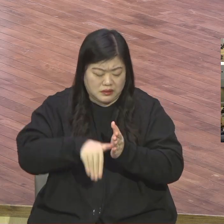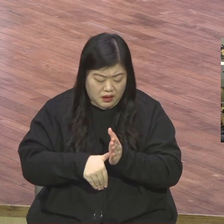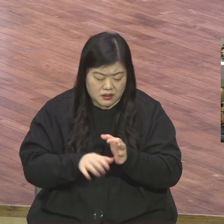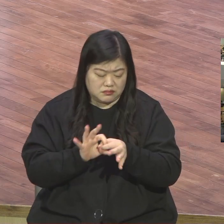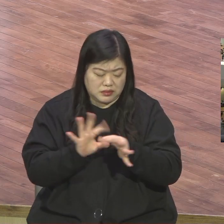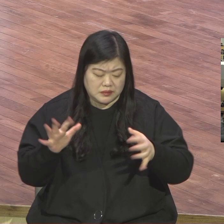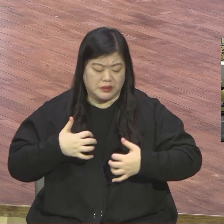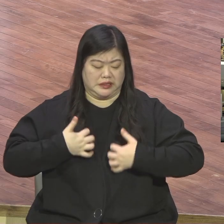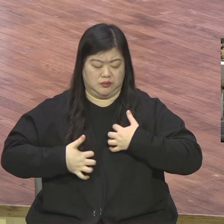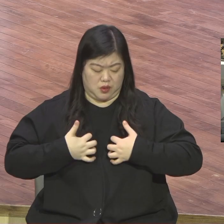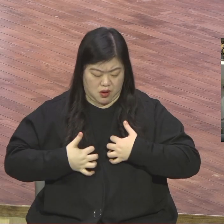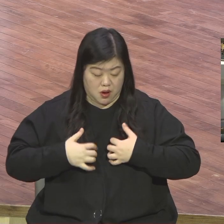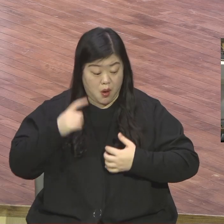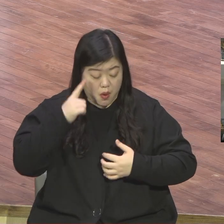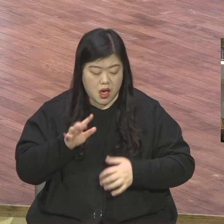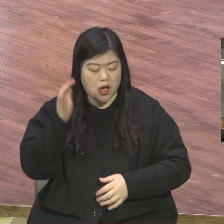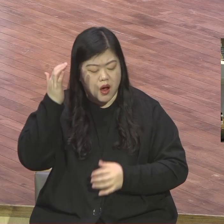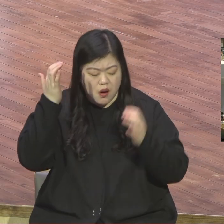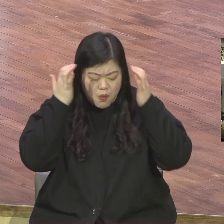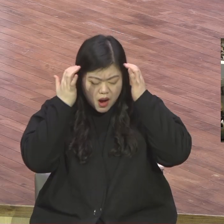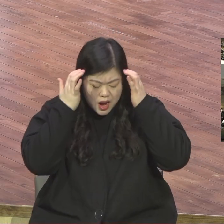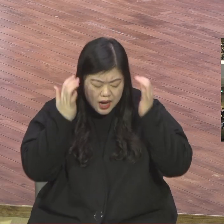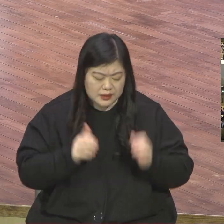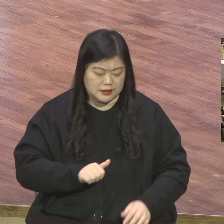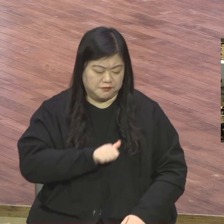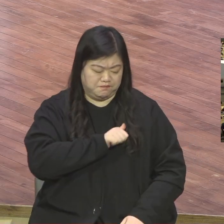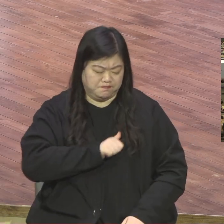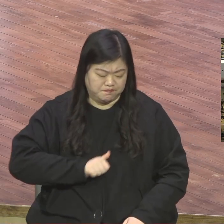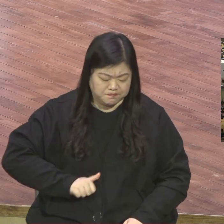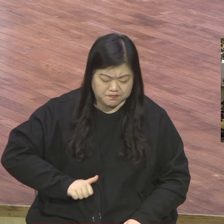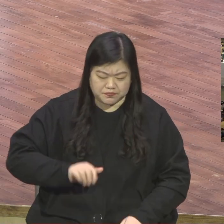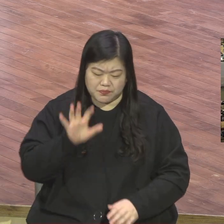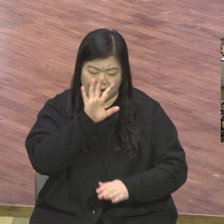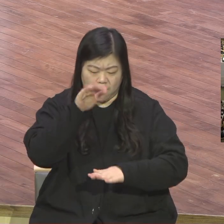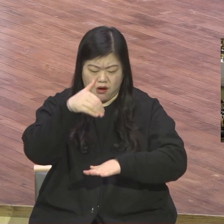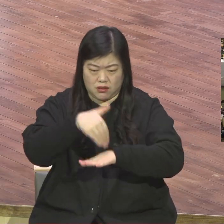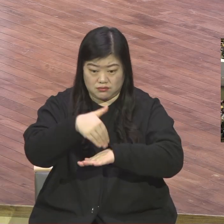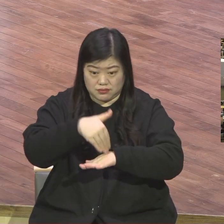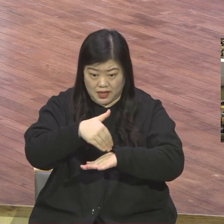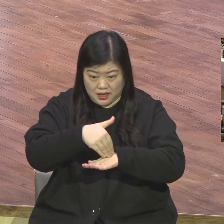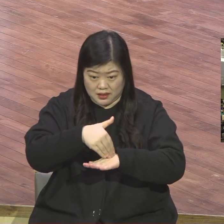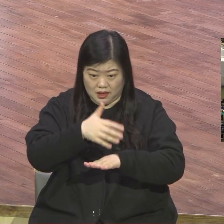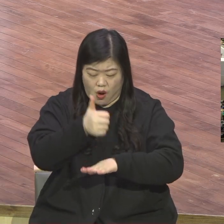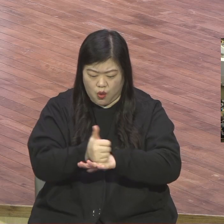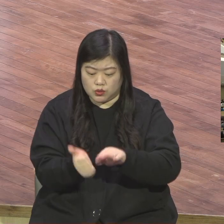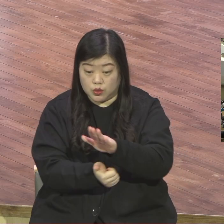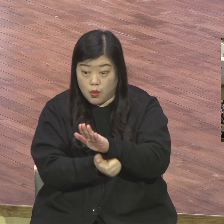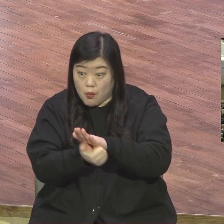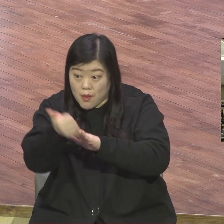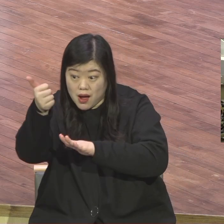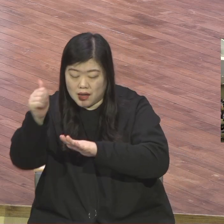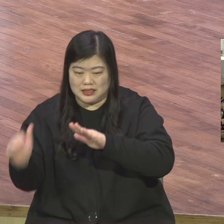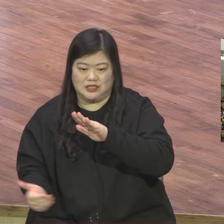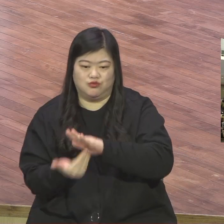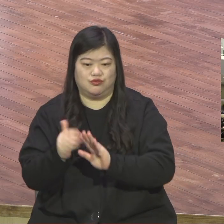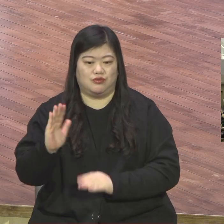환난은 인내를, 인내는 연단을, 연단은 소망을, 이루는 줄을